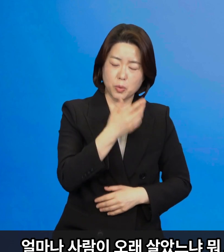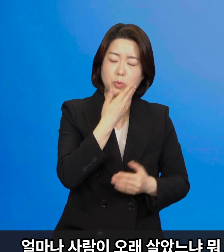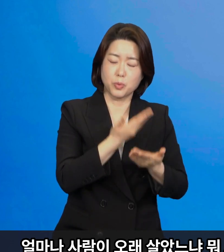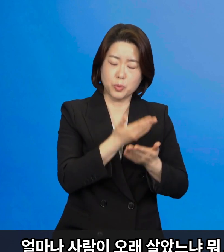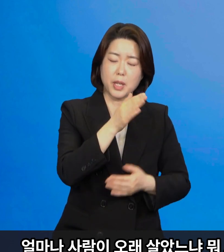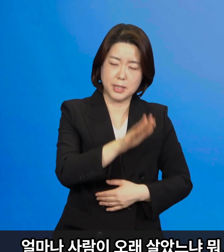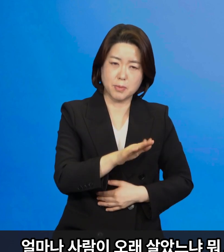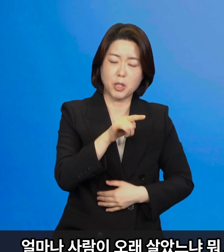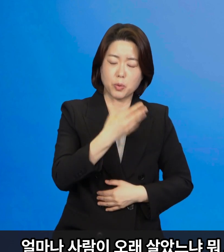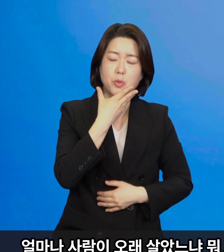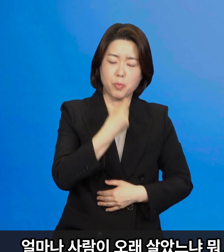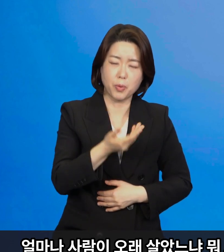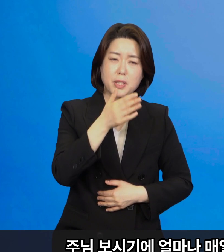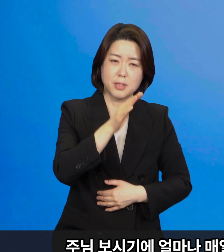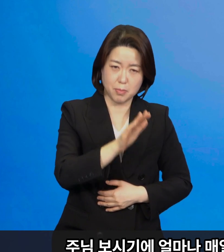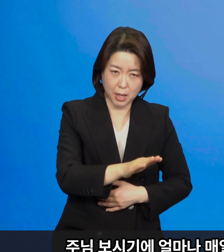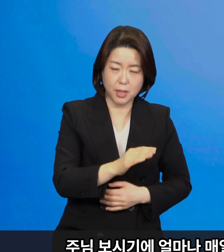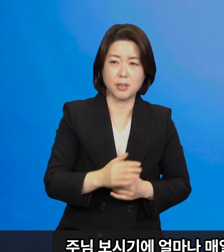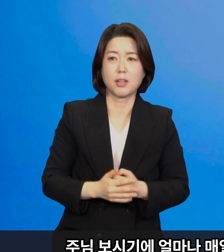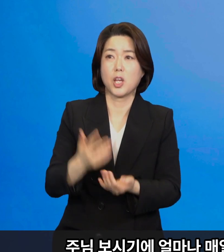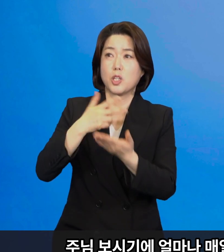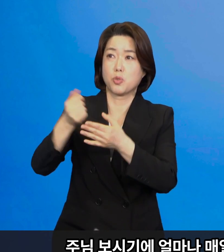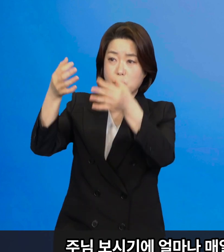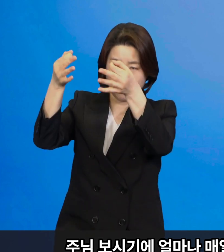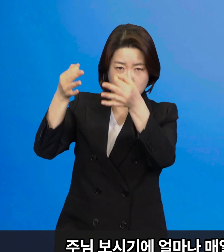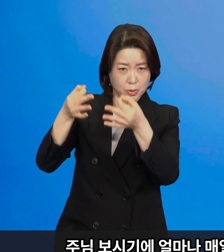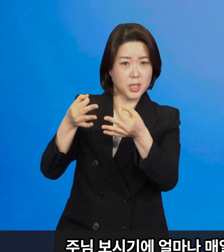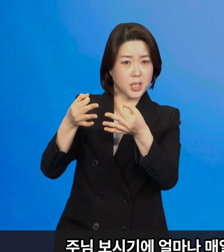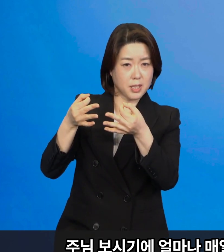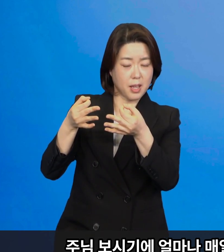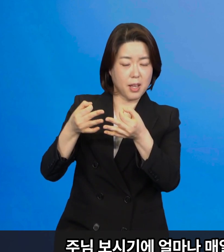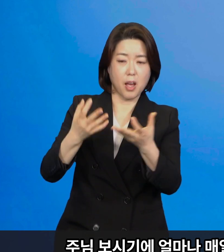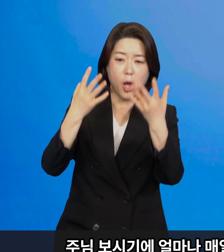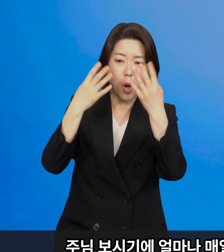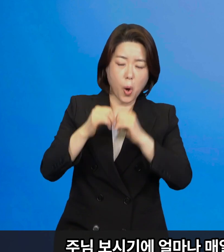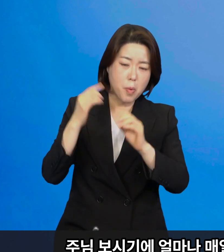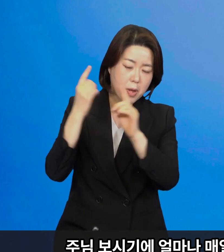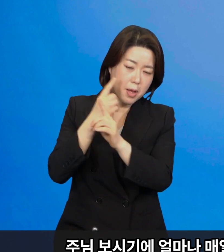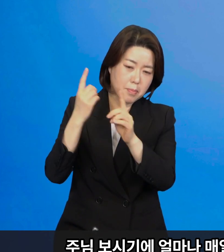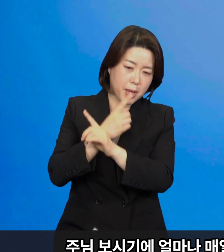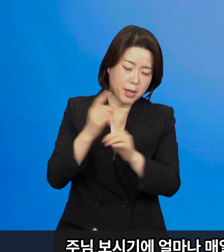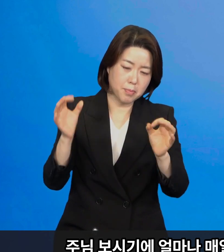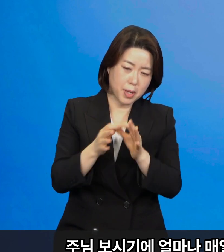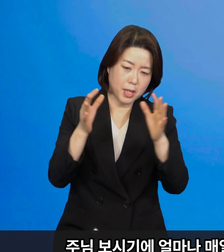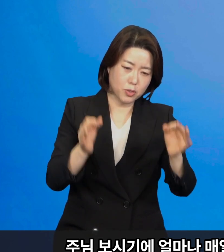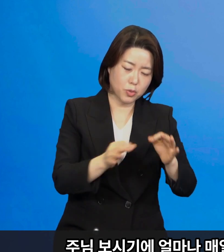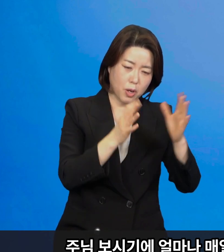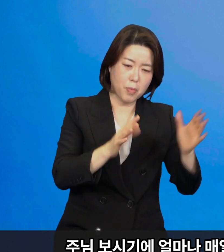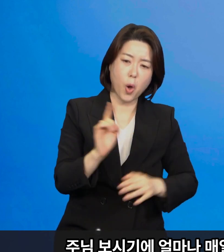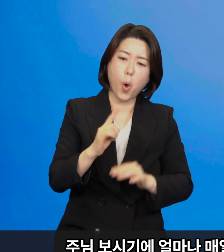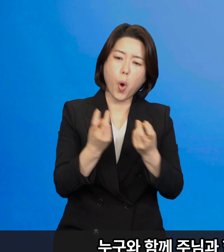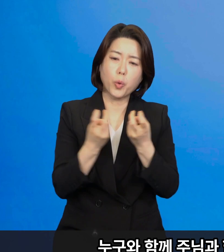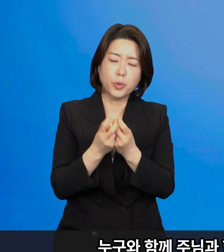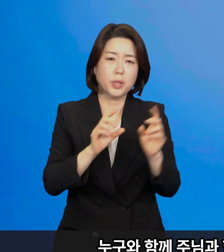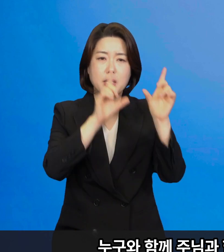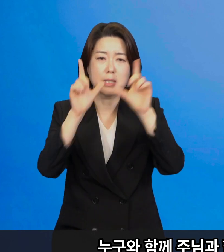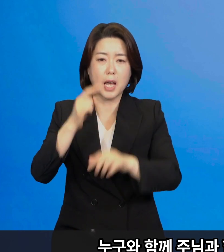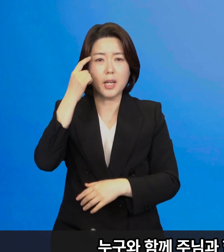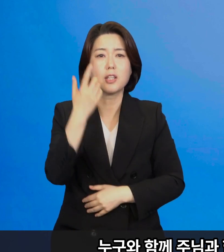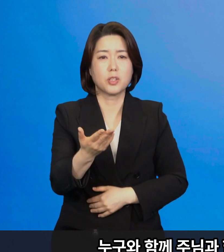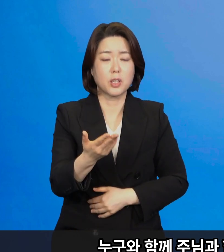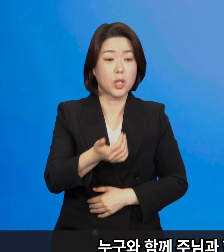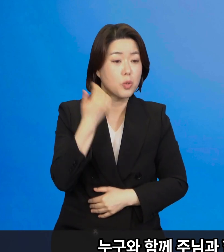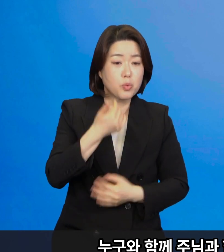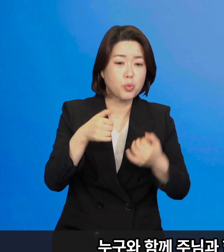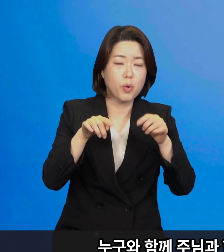중요하지만, 그것도 복이지만, 주님 보시기에 얼마나 매일 매순간 어떻게 살아가느냐, 누구와